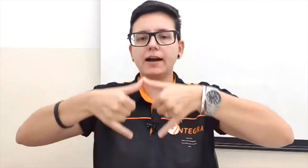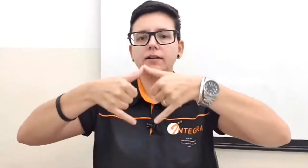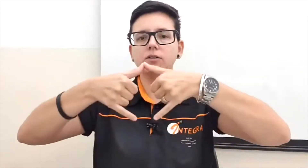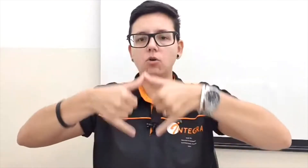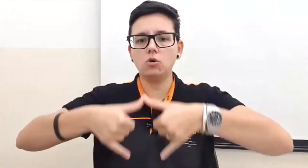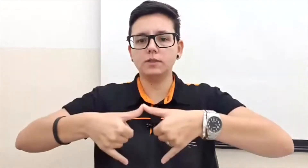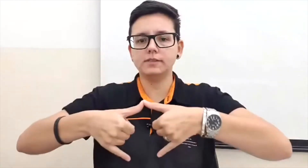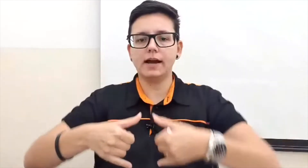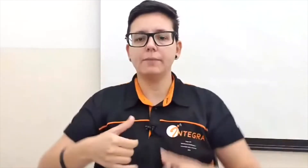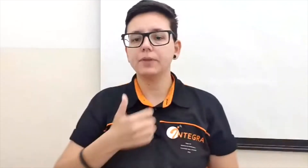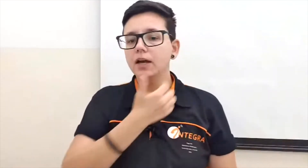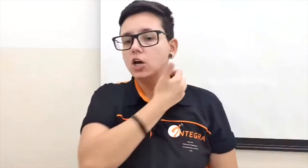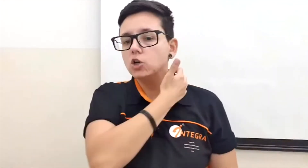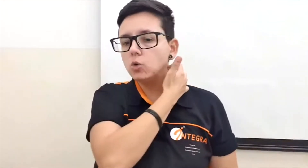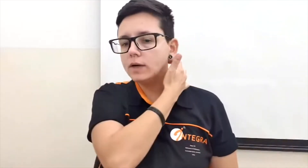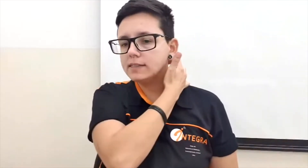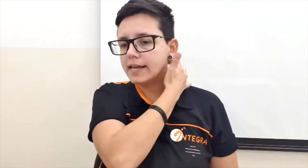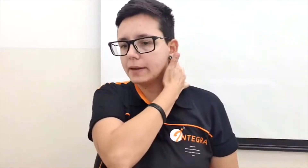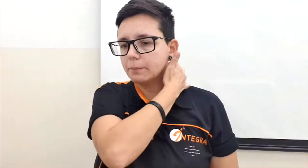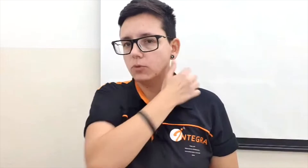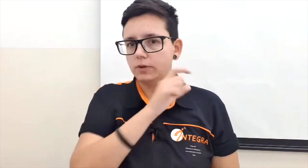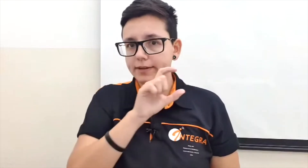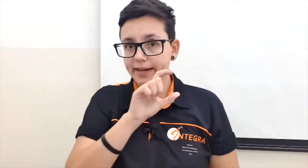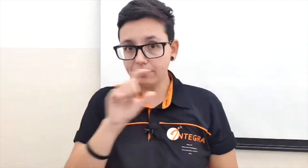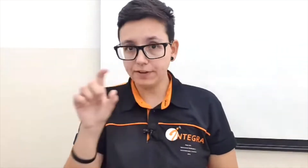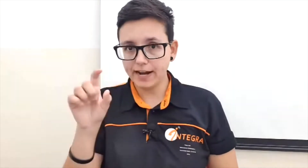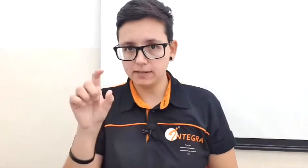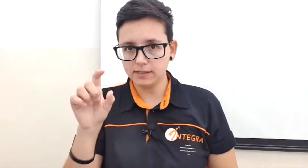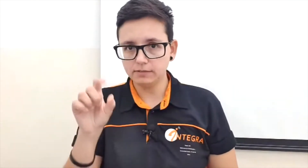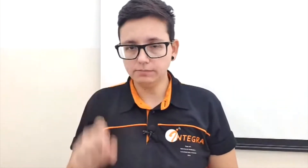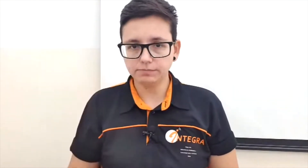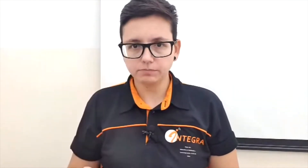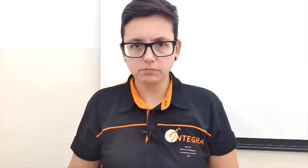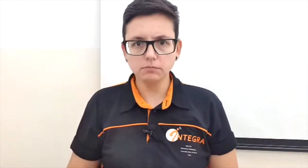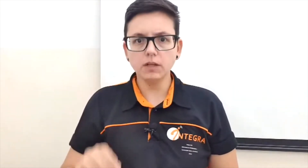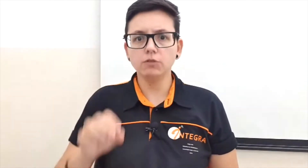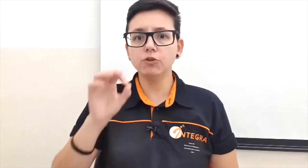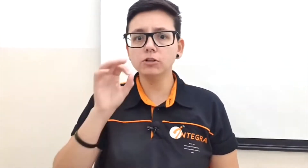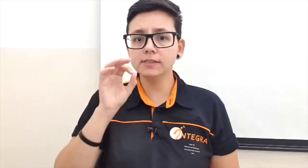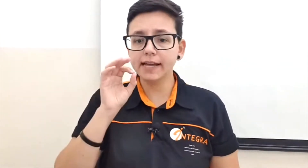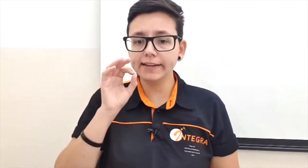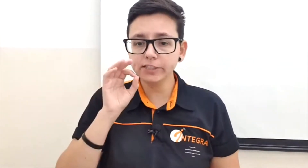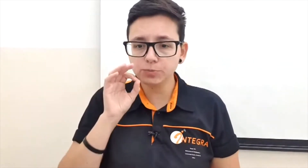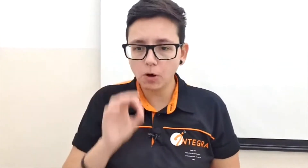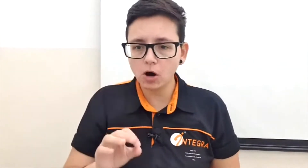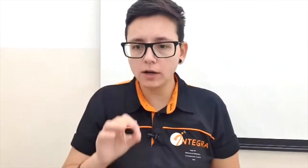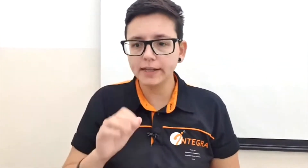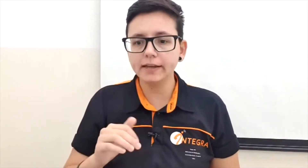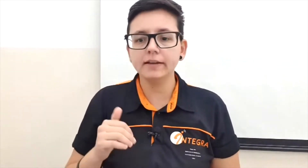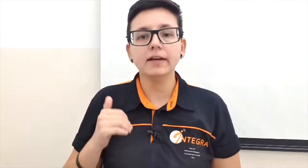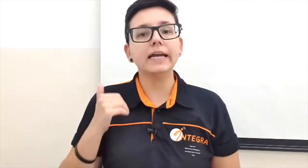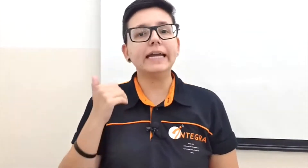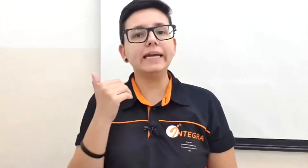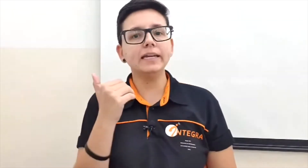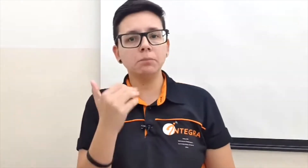ficar ou estar. No exemplo, na frase, vocês podem ir